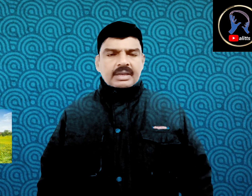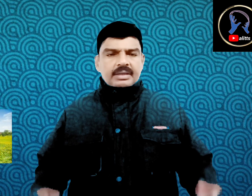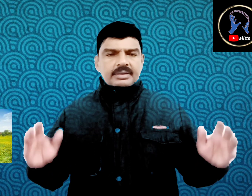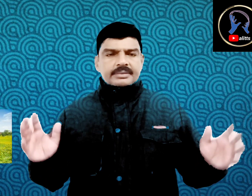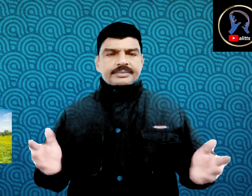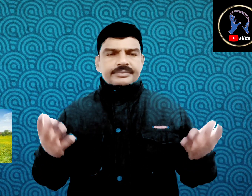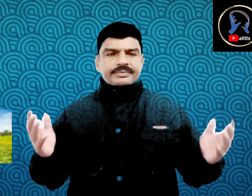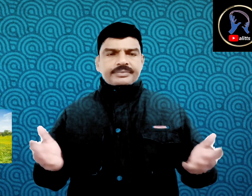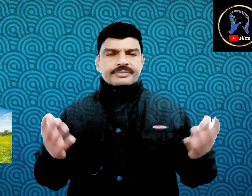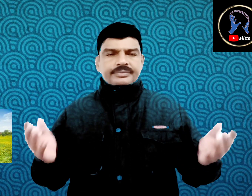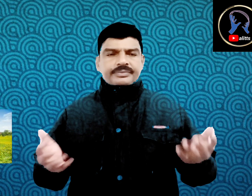खेलना